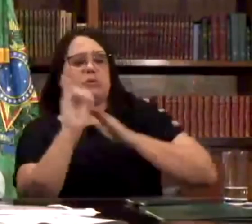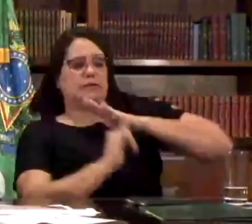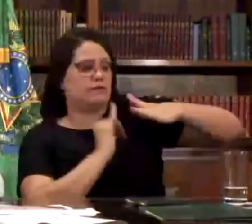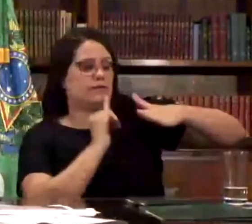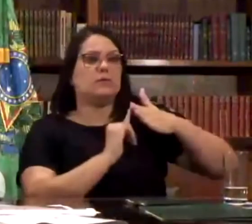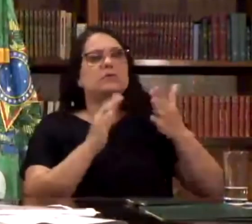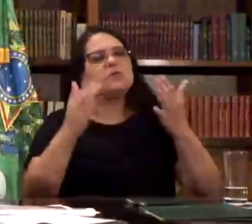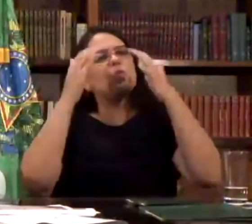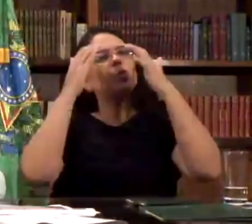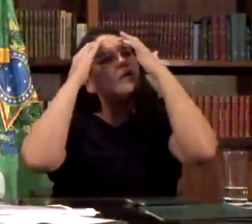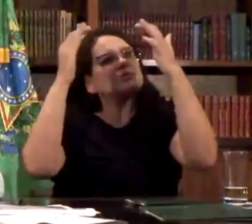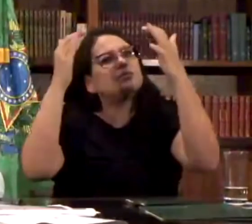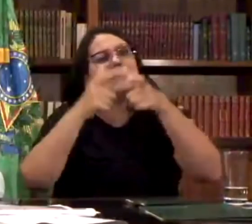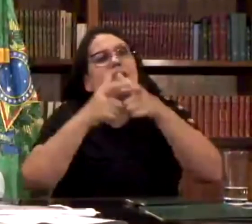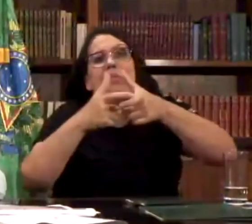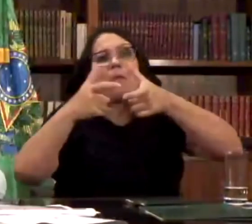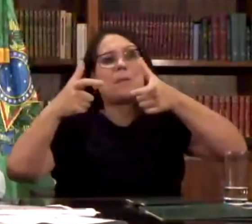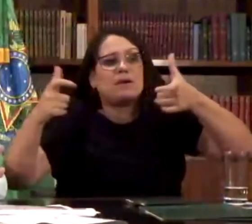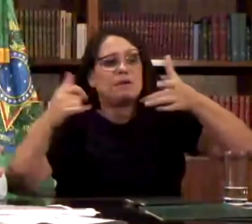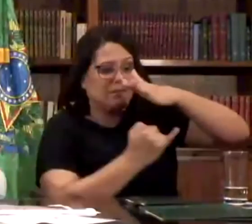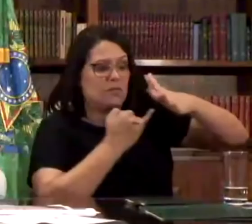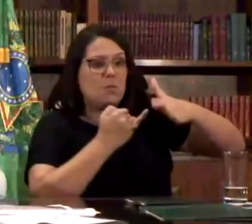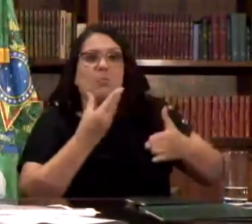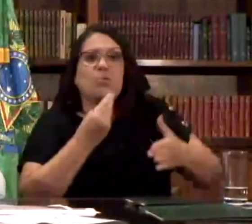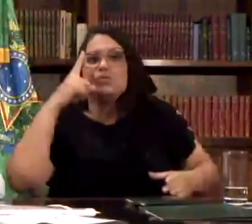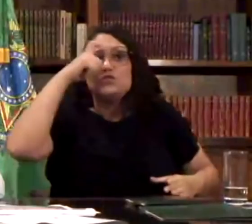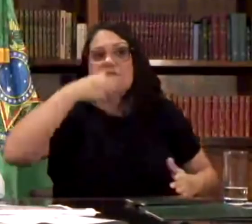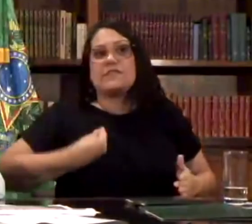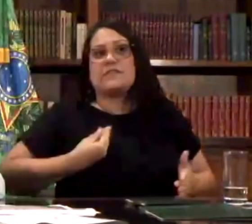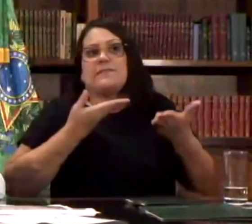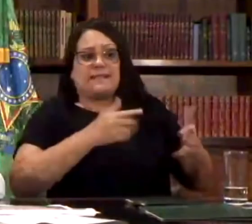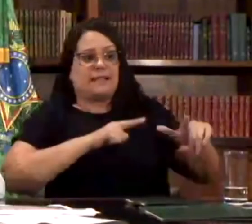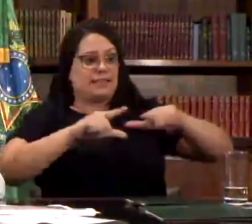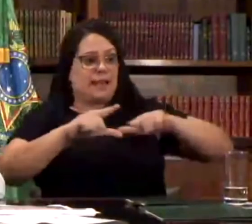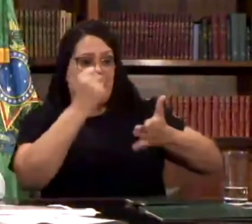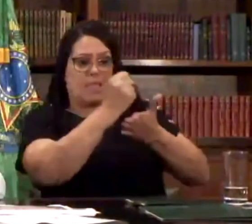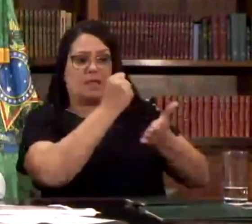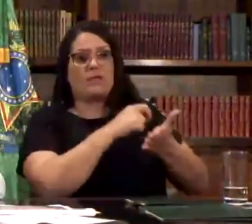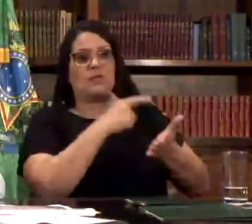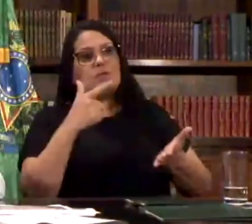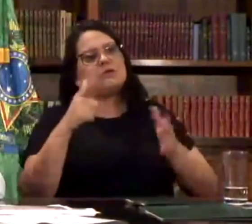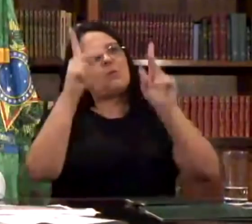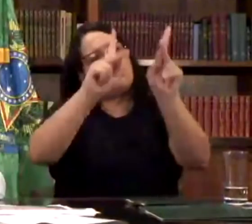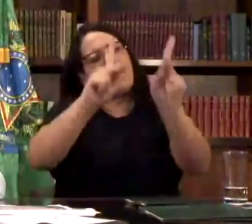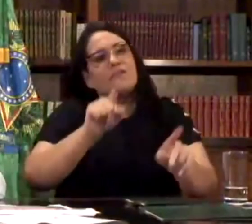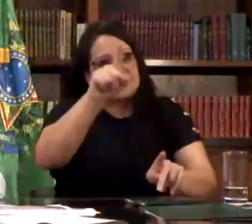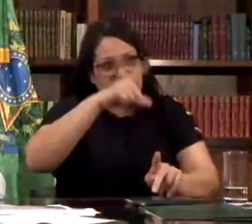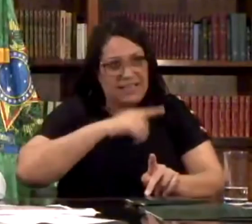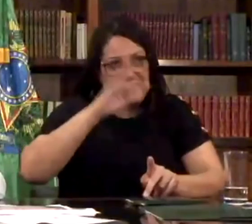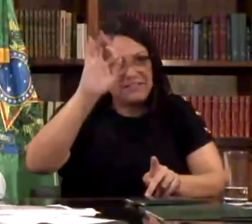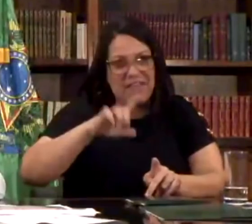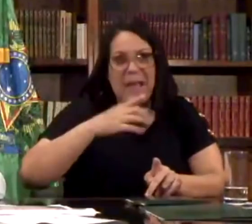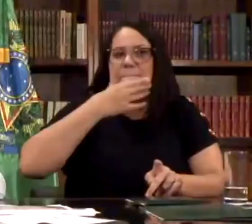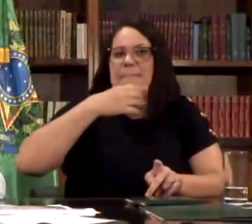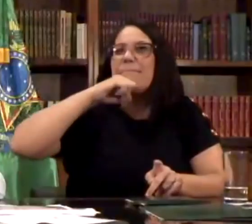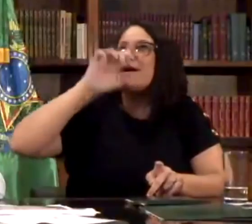todo respeito, se crescer muito, vai ser muito difícil a vida deles também. Então, paz, tranquilidade para quem tem fé. Papai do céu